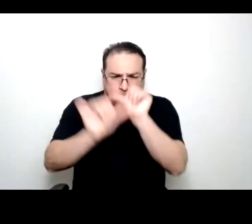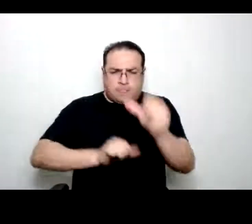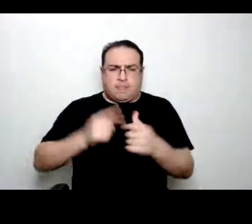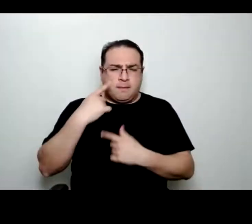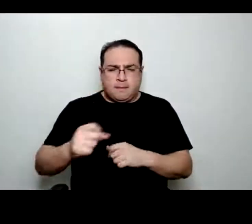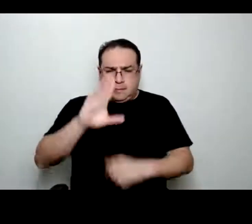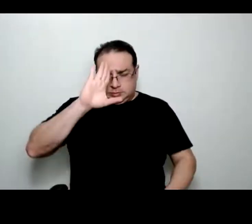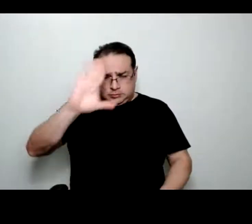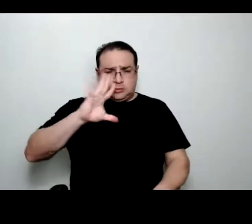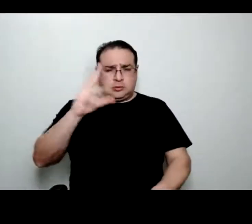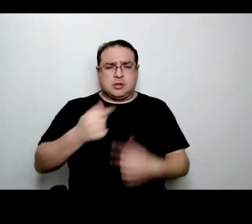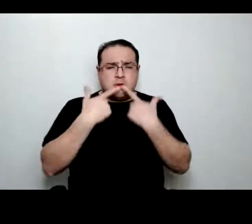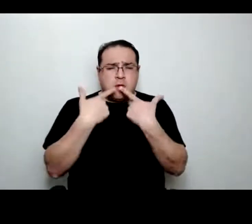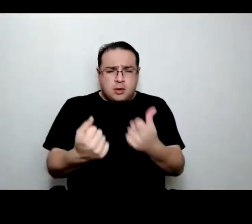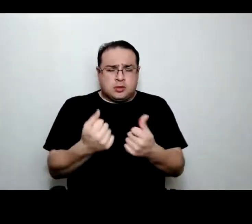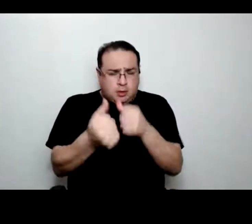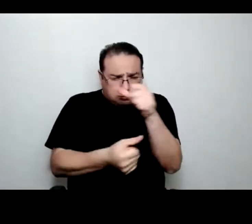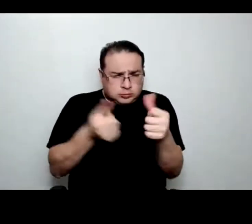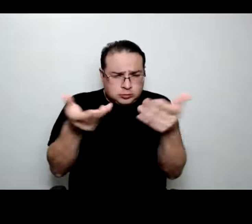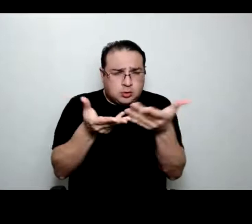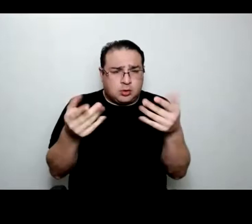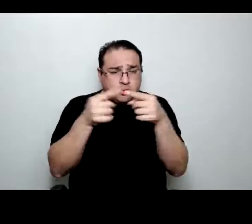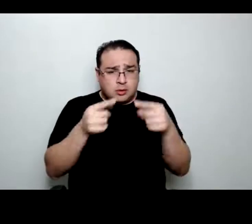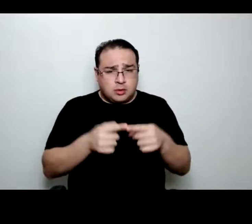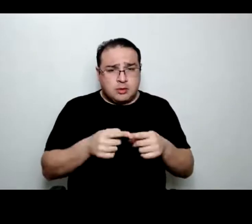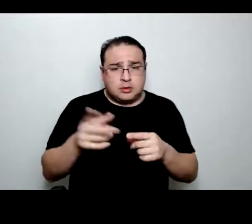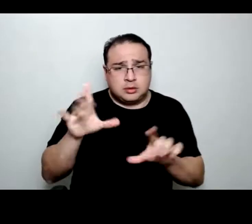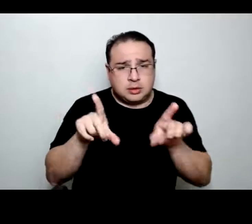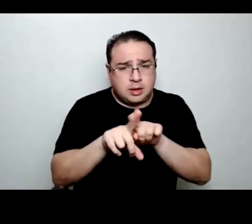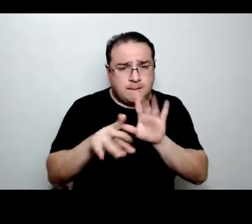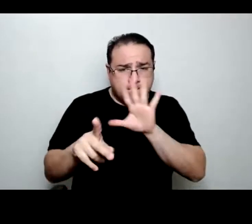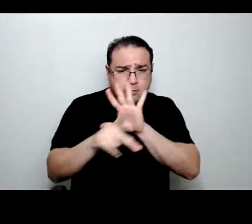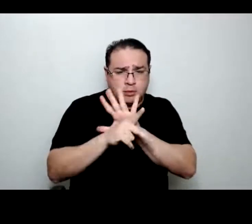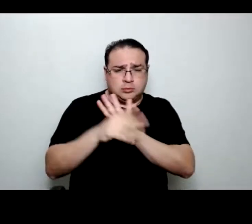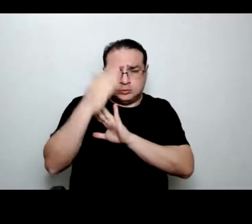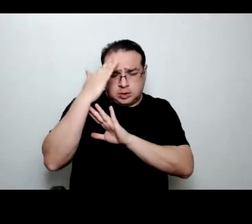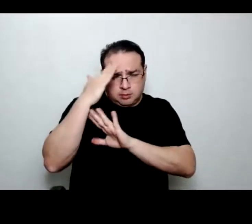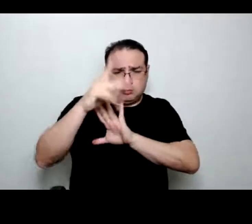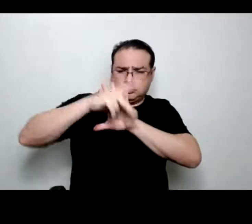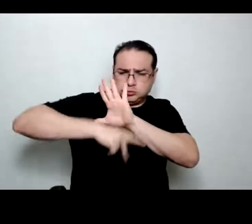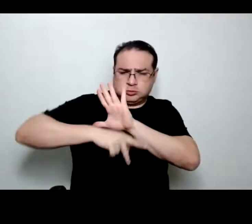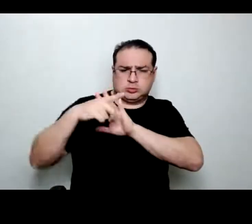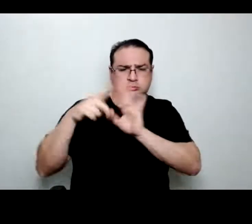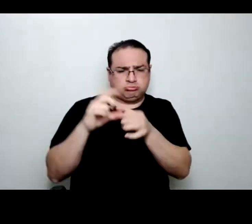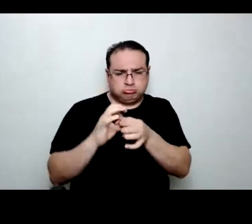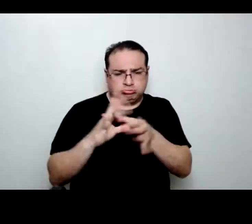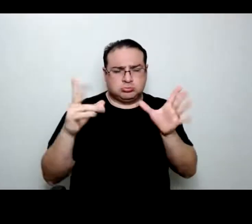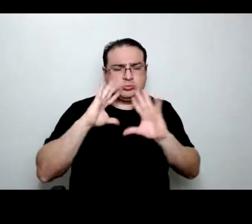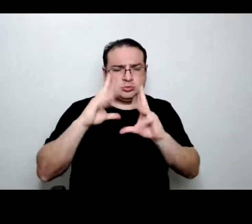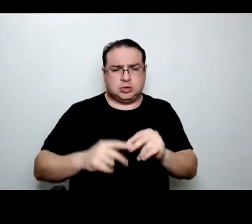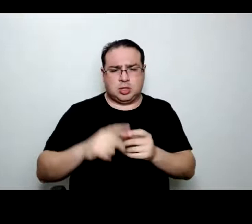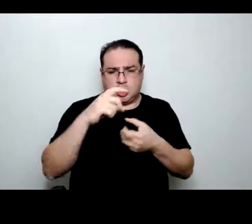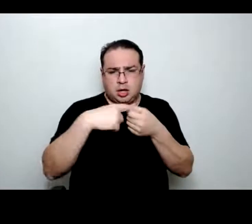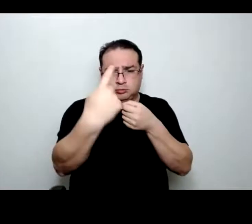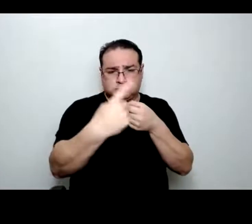documentação linguística, né, e passaram a se constituir como projetos independentes, autônomos,